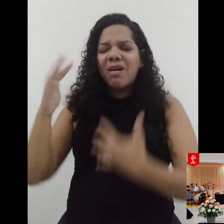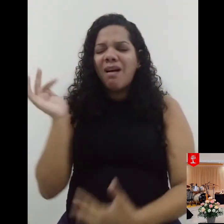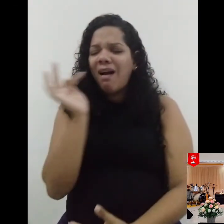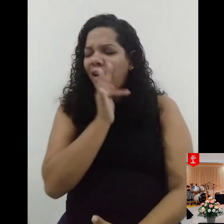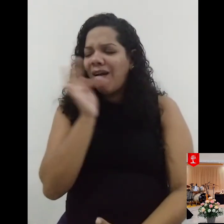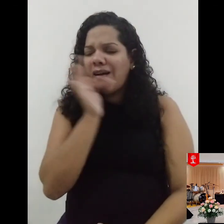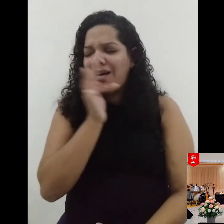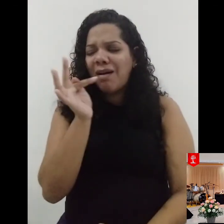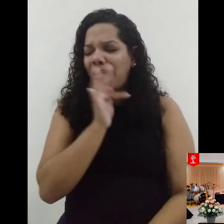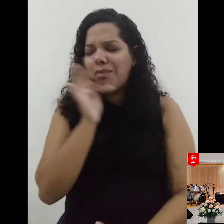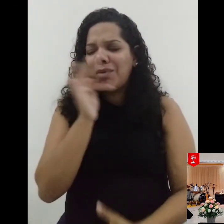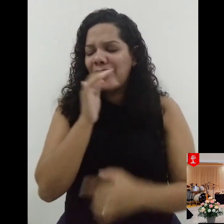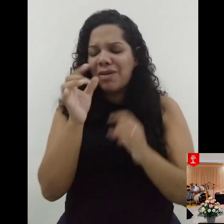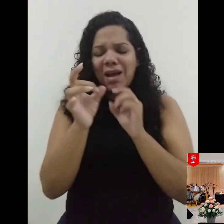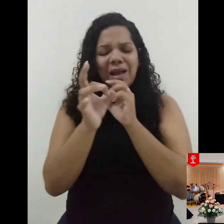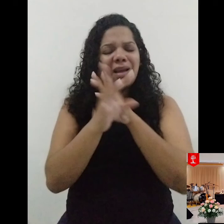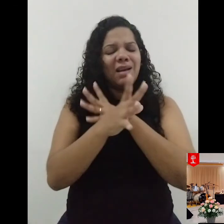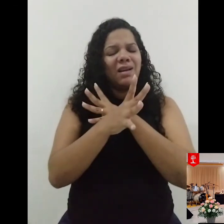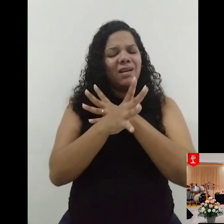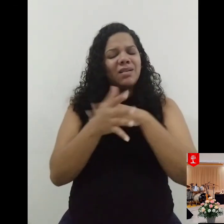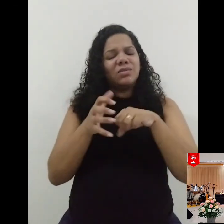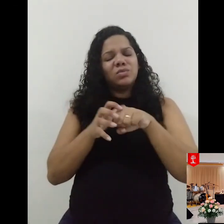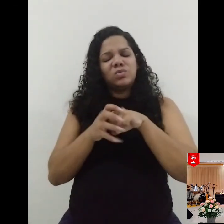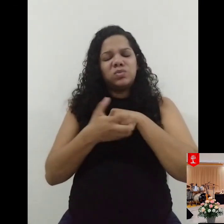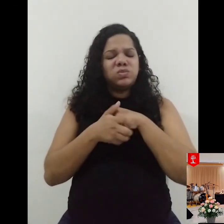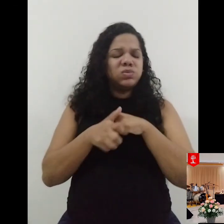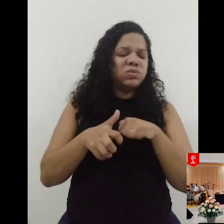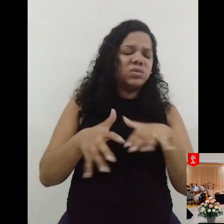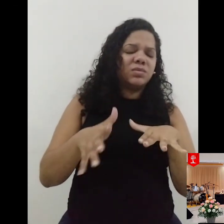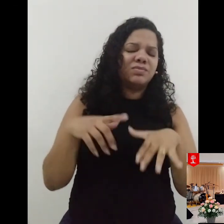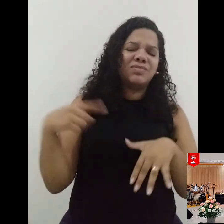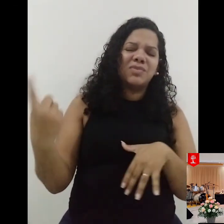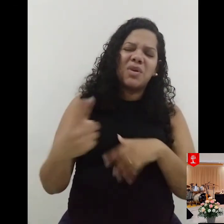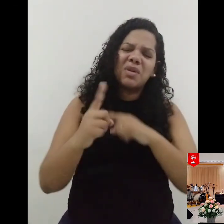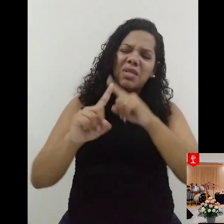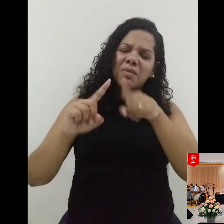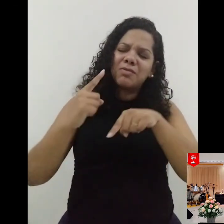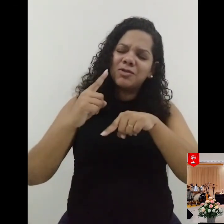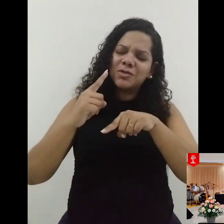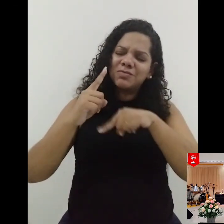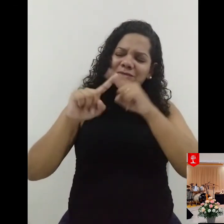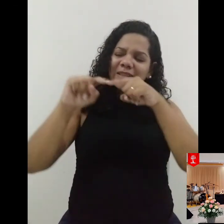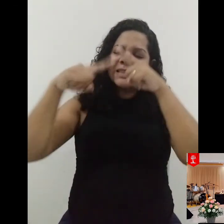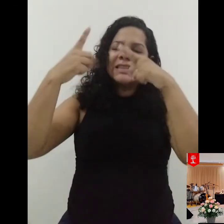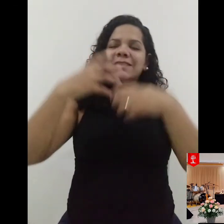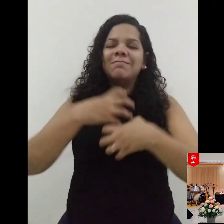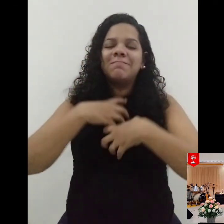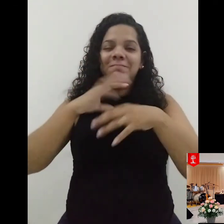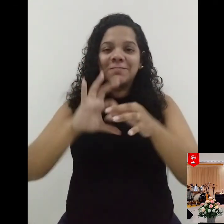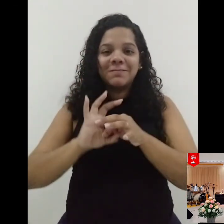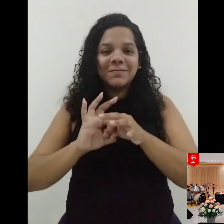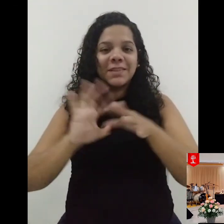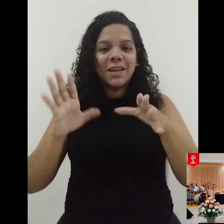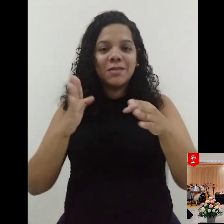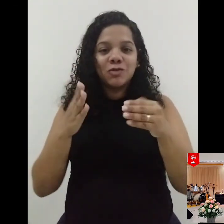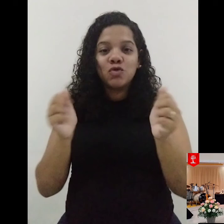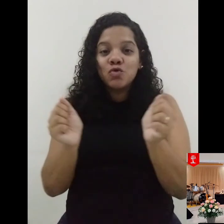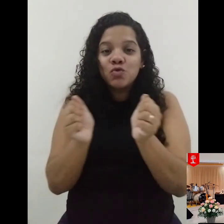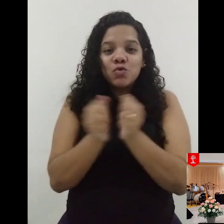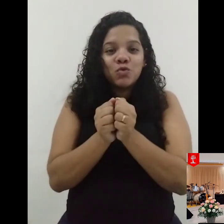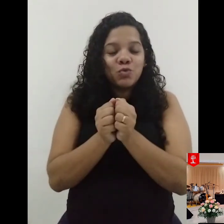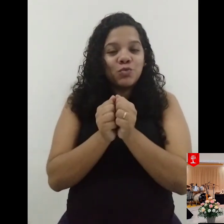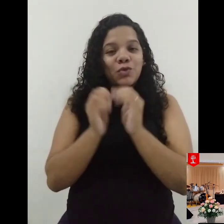momento, porque somos pecadores. Oramos em nome de Jesus. Amém. Meus irmãos, o nosso